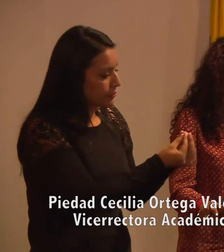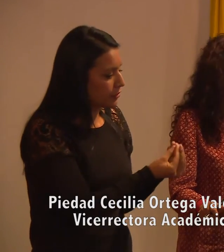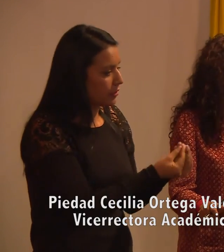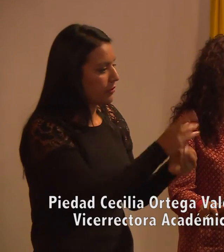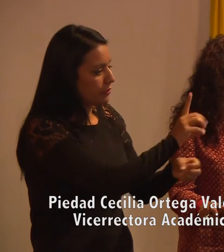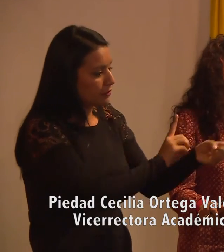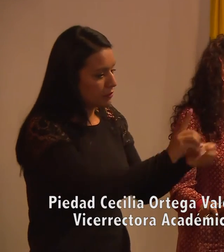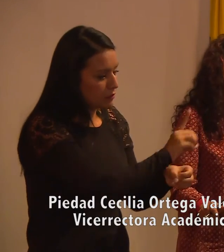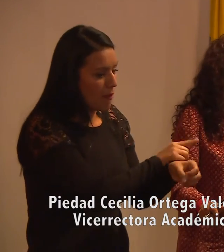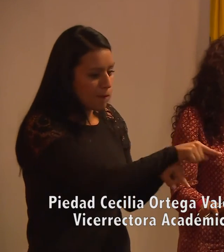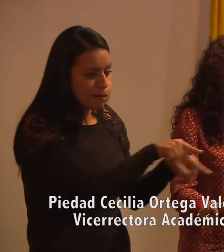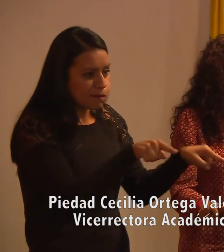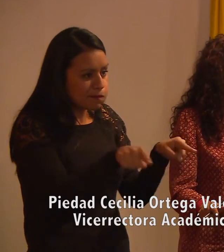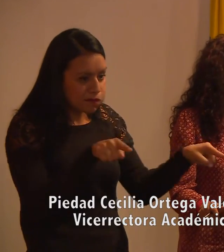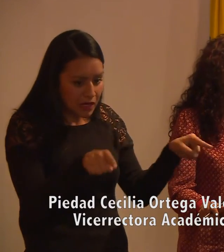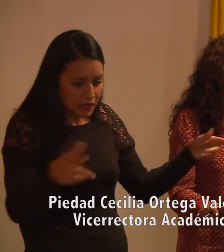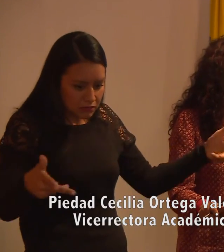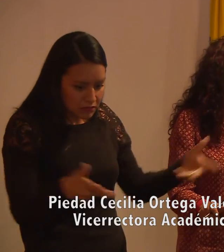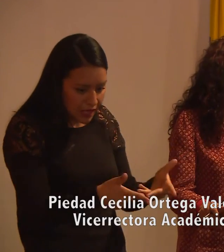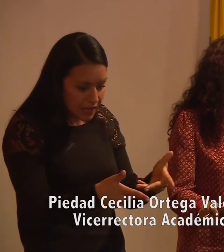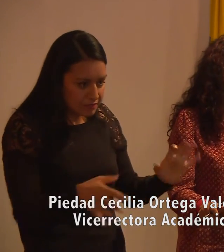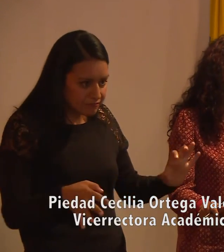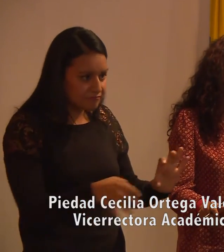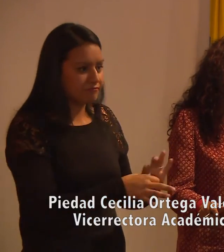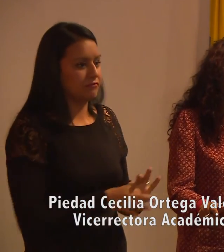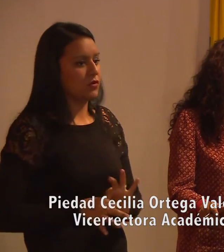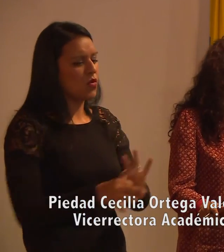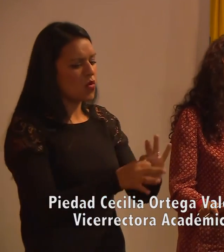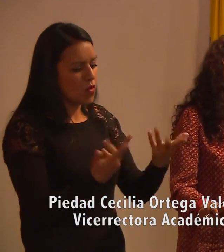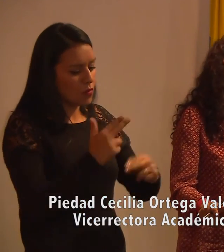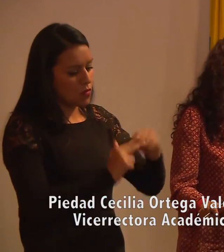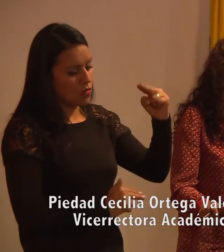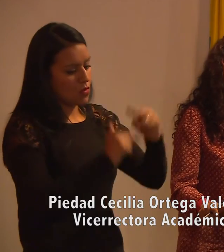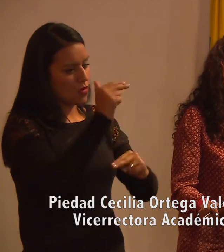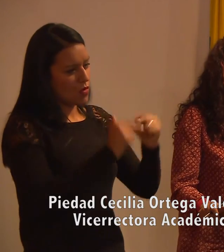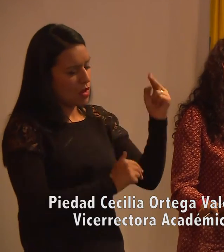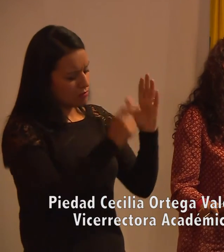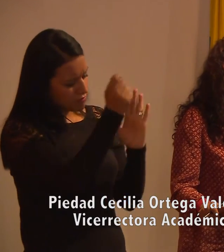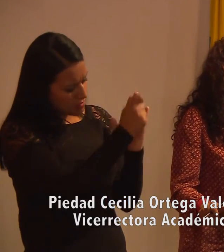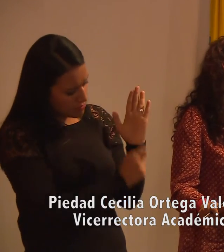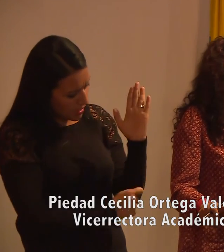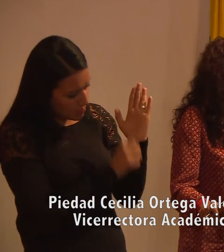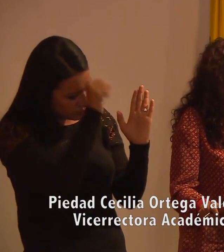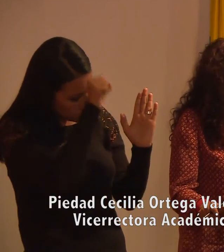de departamento, necesitamos afinar y construir las condiciones